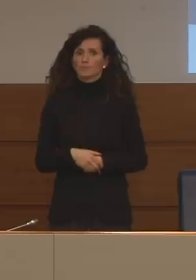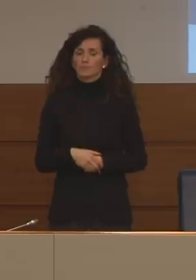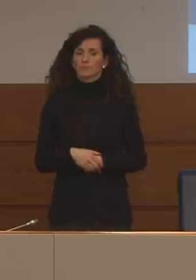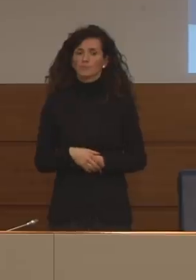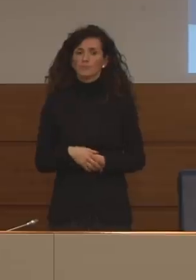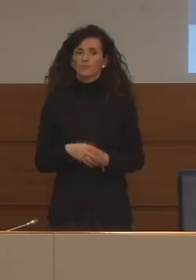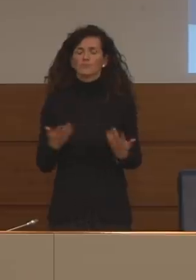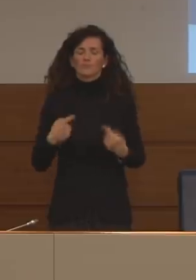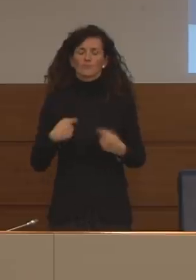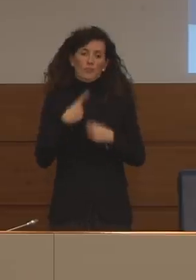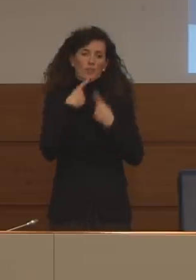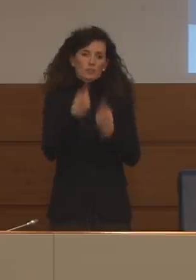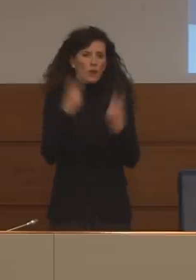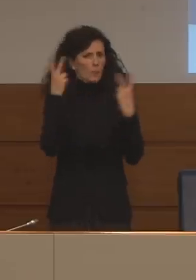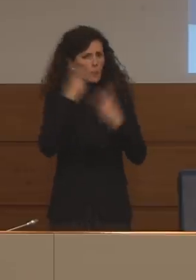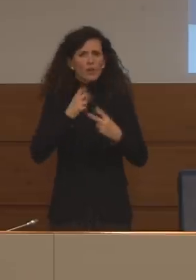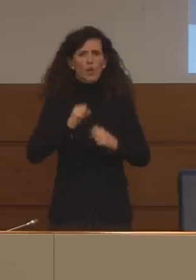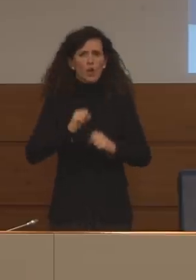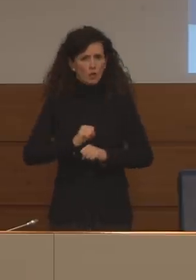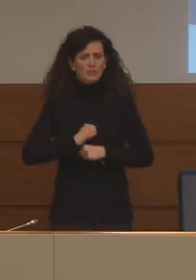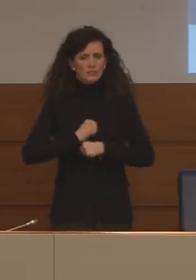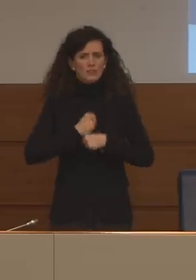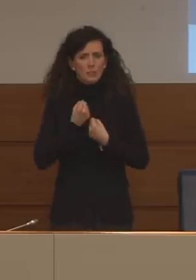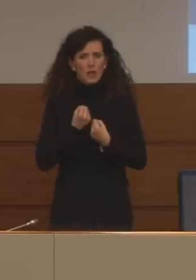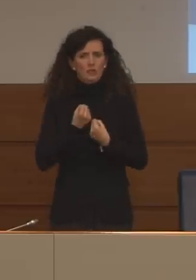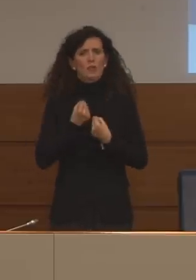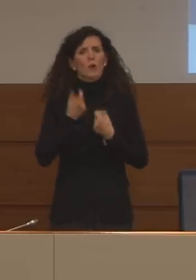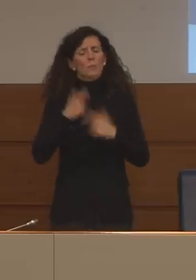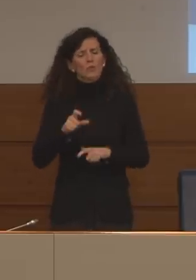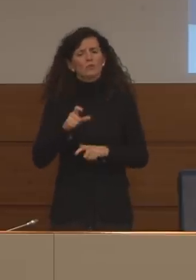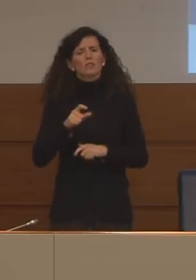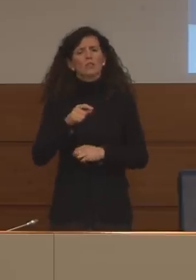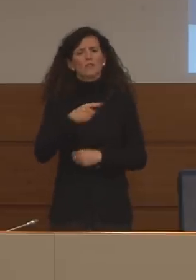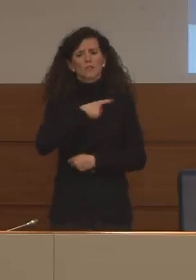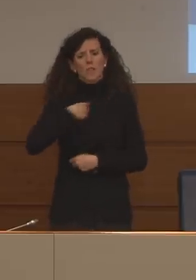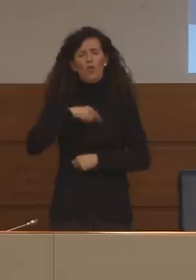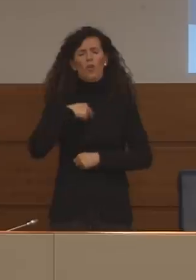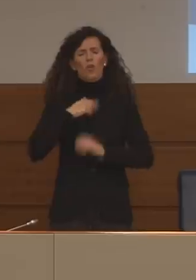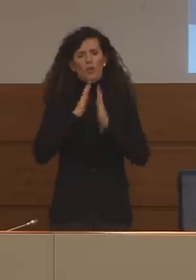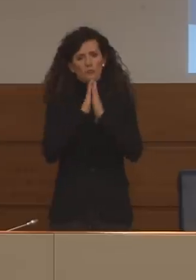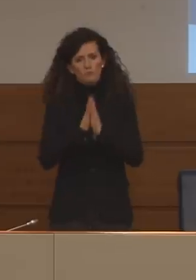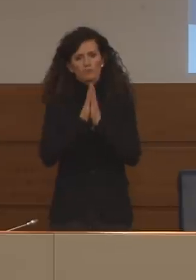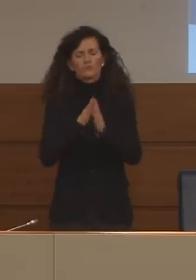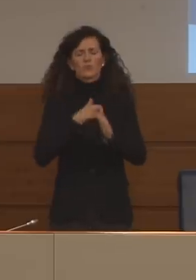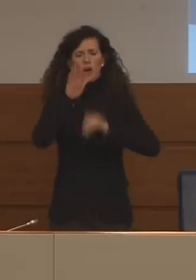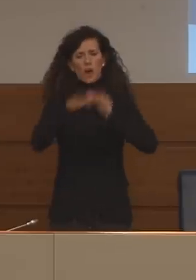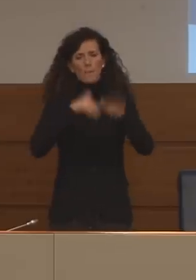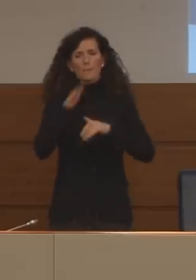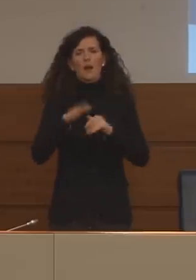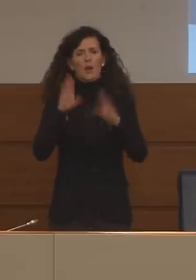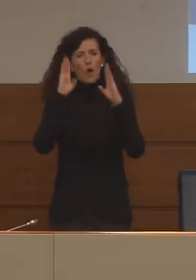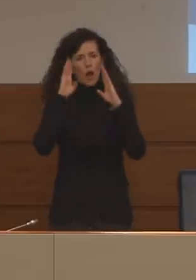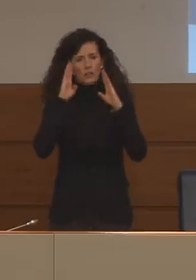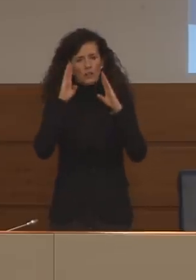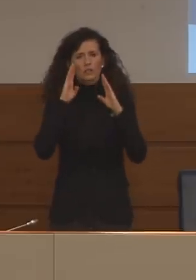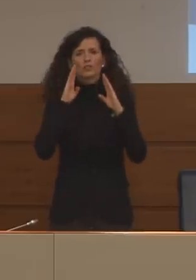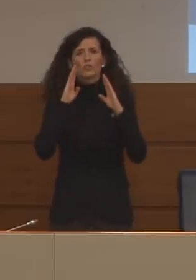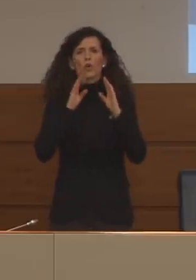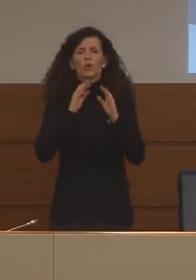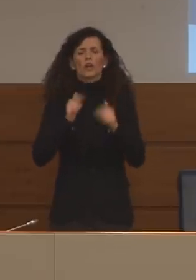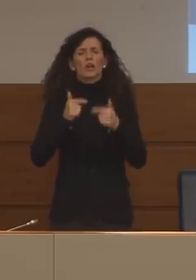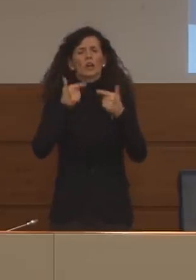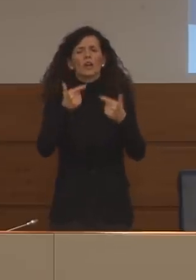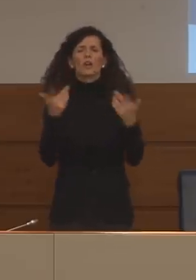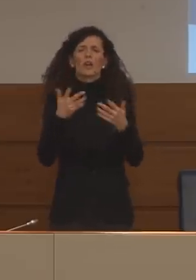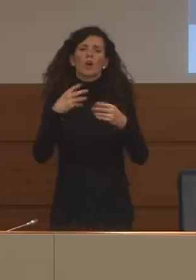con dispiacere perché gli appelli che stiamo facendo sono proprio quelli di grande consapevolezza di questo